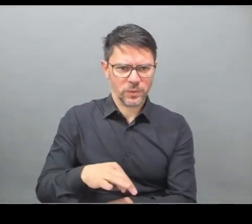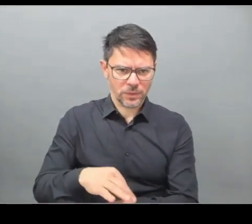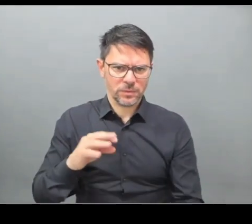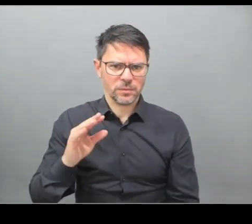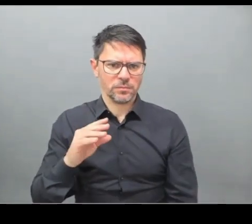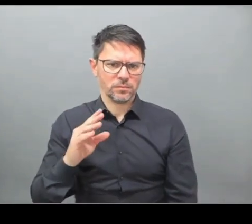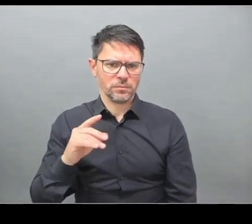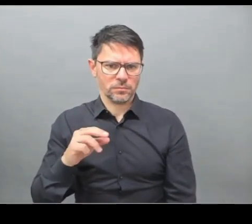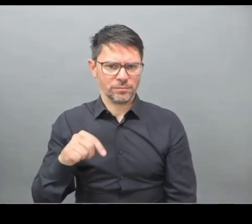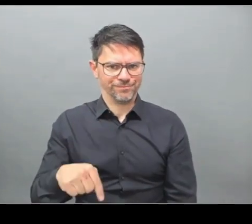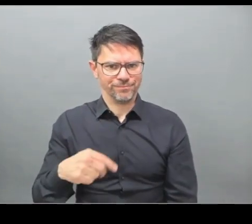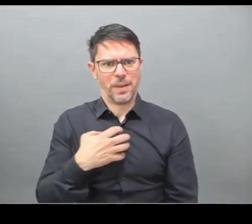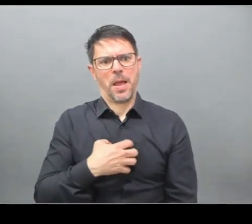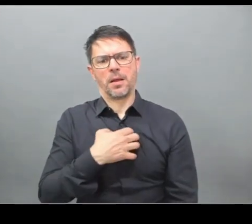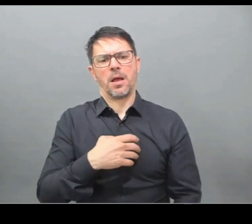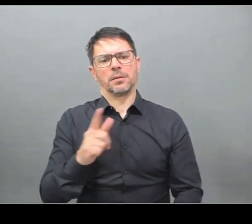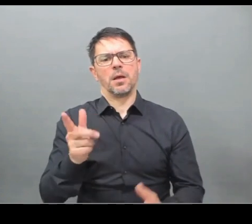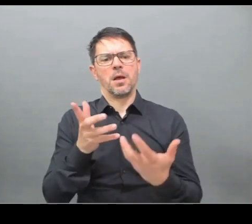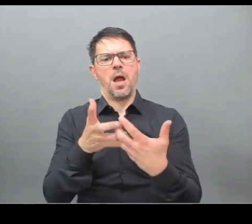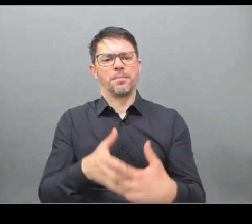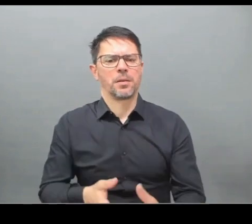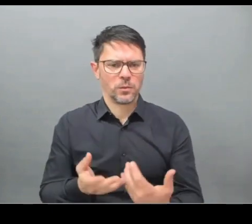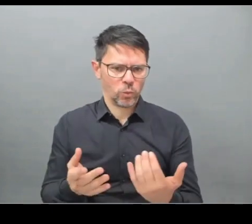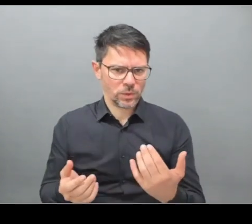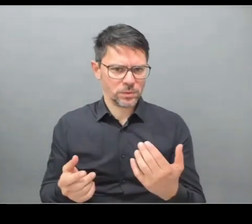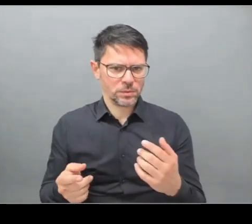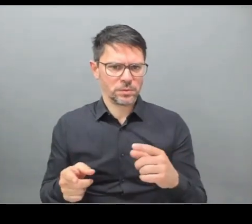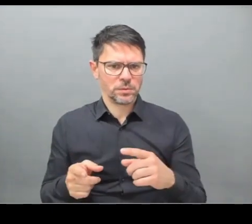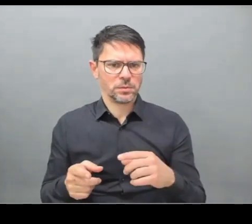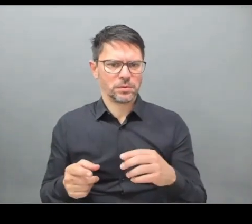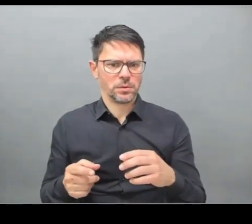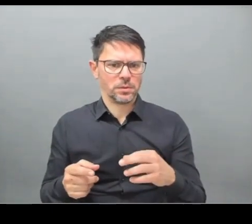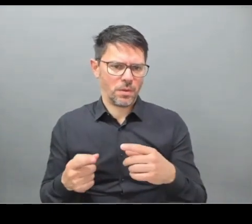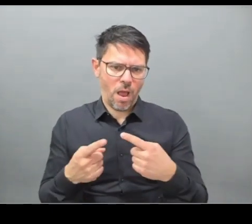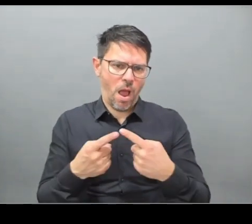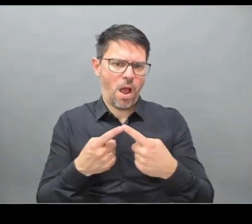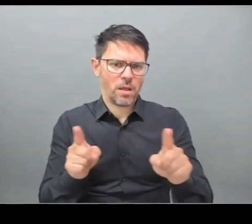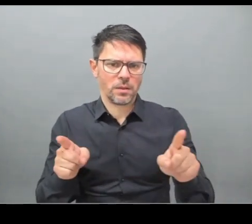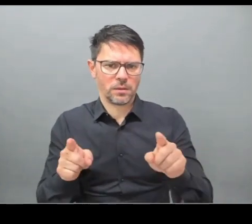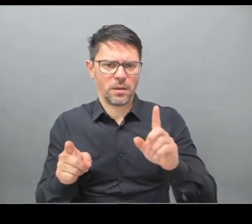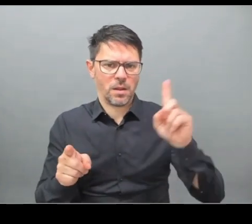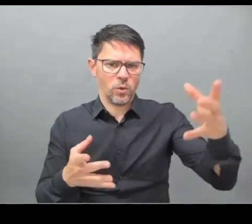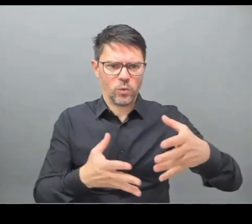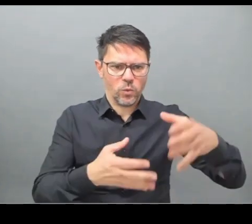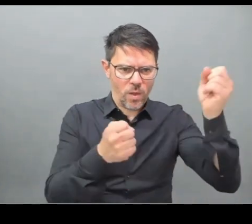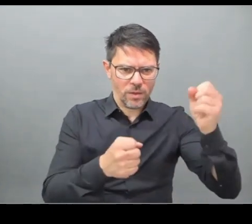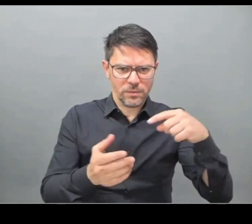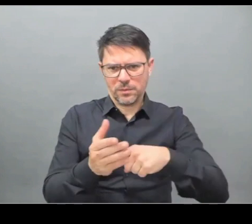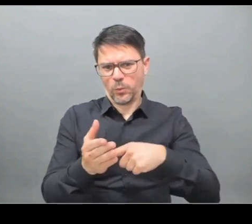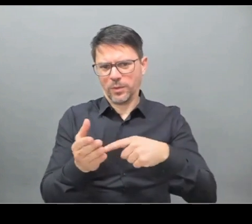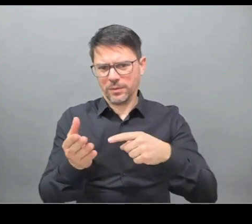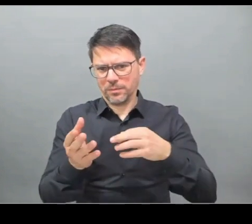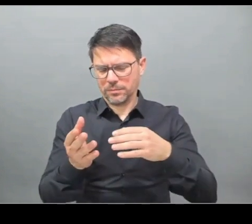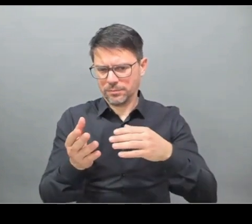verstehe es nicht ganz, wo Ihr Problem ist. Außer wenn ich mir denke, wenn ich das mal so provokativ sagen darf, dass es ein gewisses